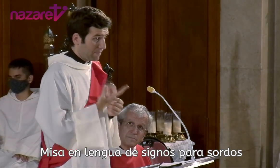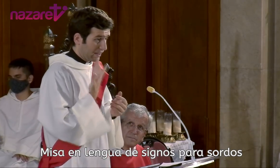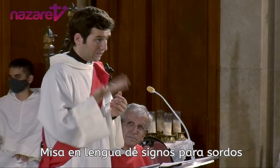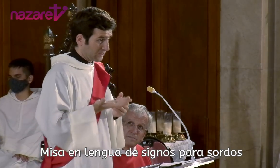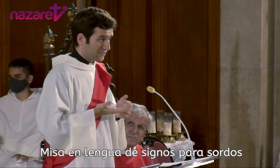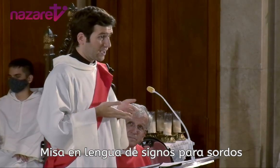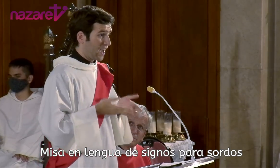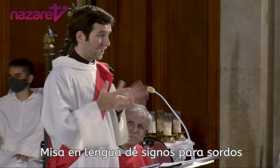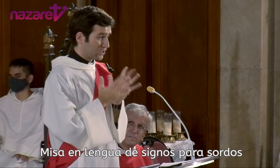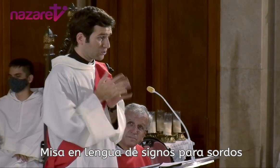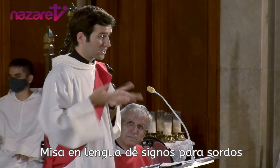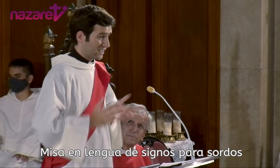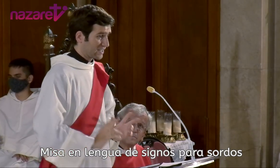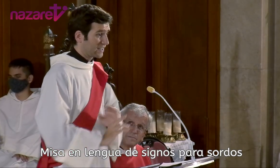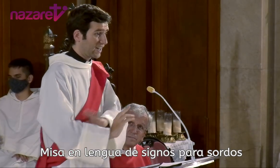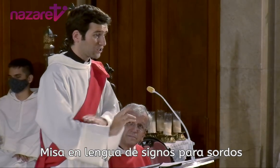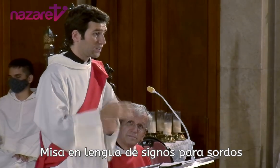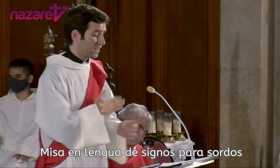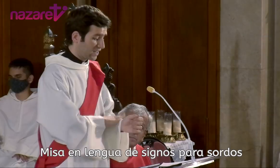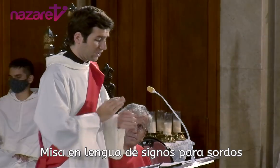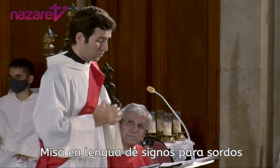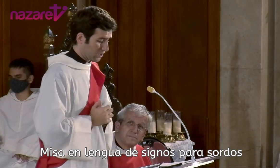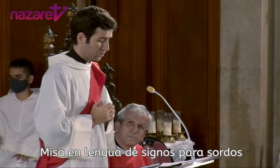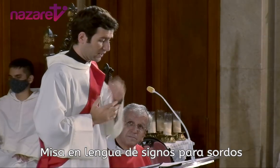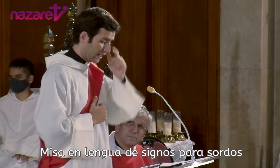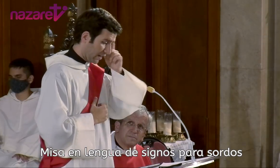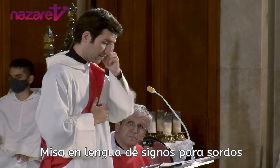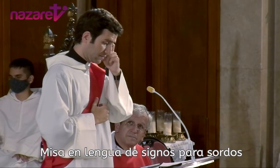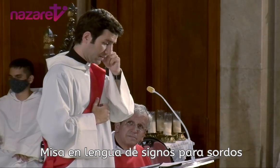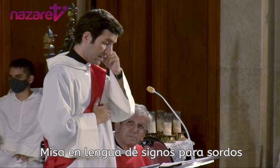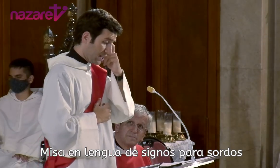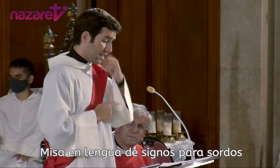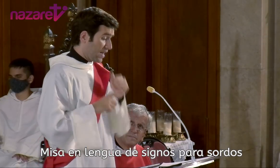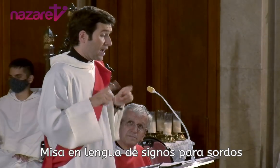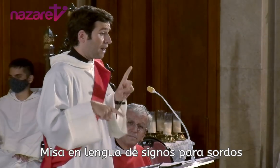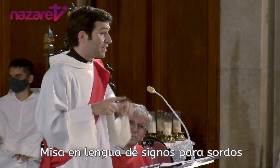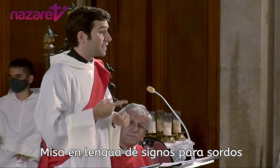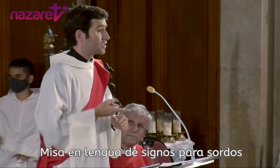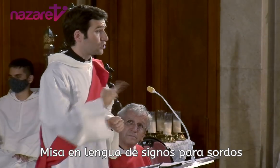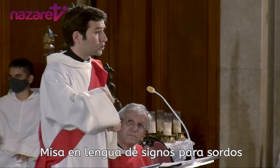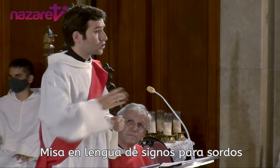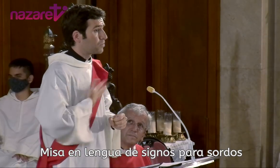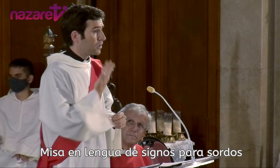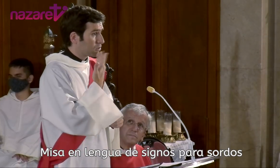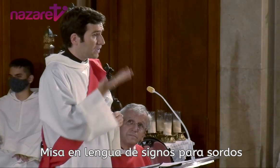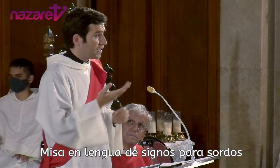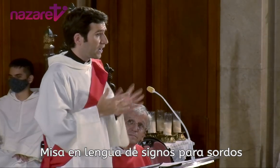pedido a Jesús que se sentara a su derecha o a su izquierda. A veces nosotros podemos pedir a